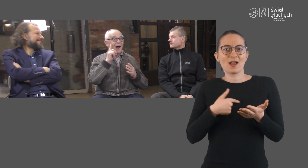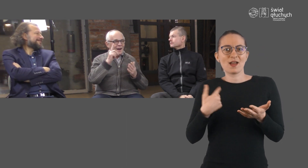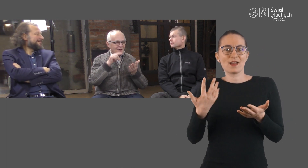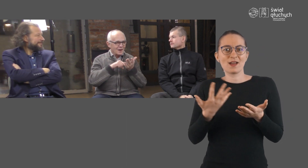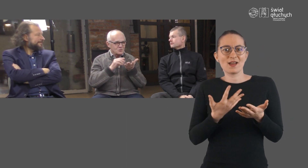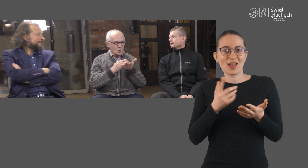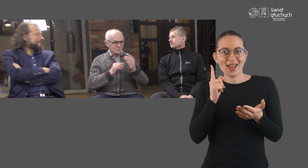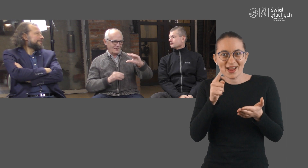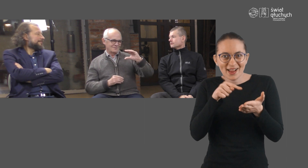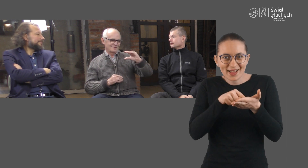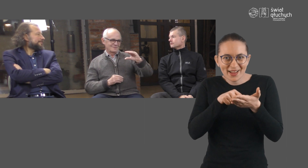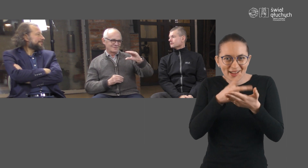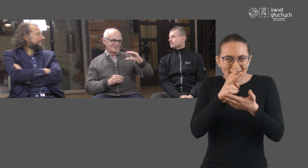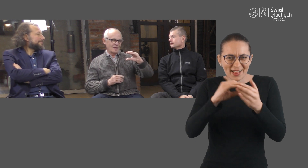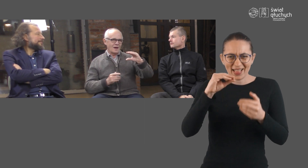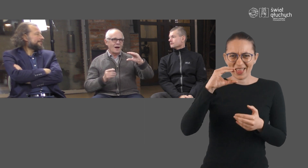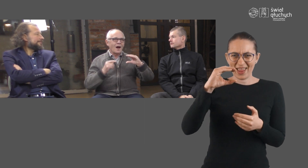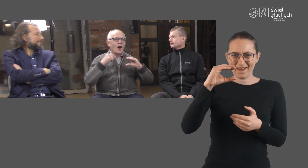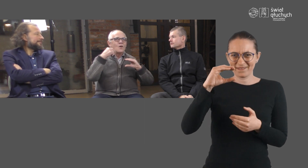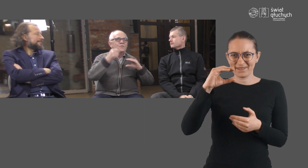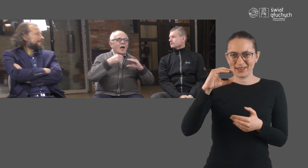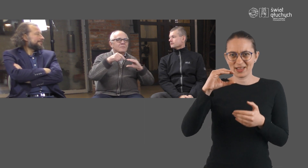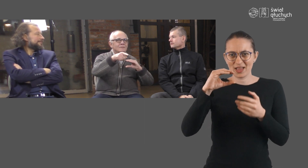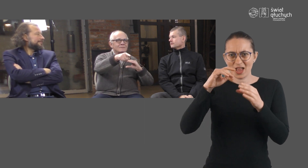sobie, znaczy przedstawić to właśnie w tym obrazie,